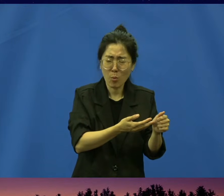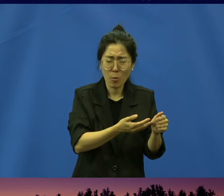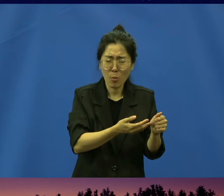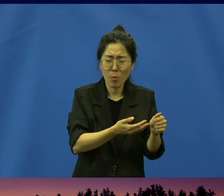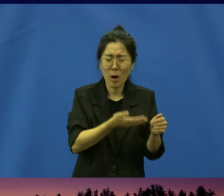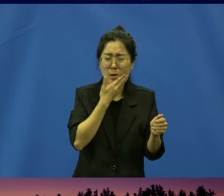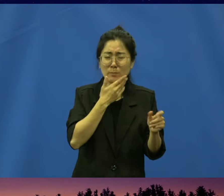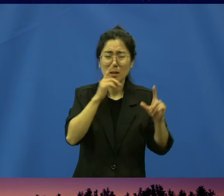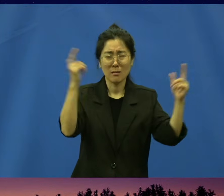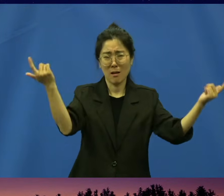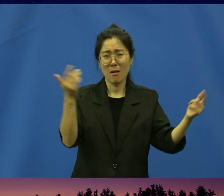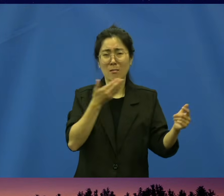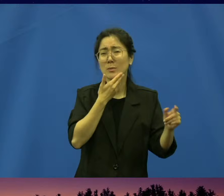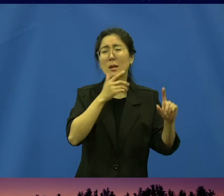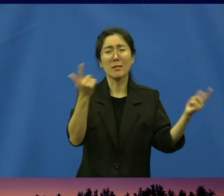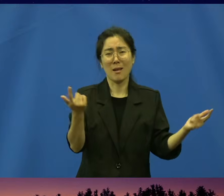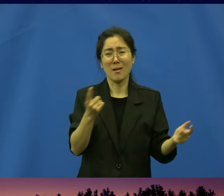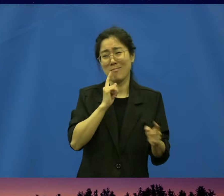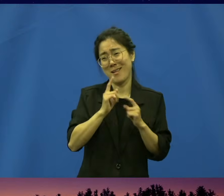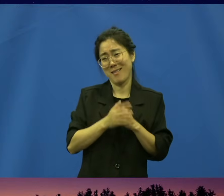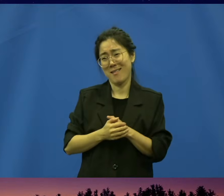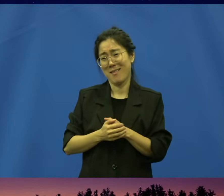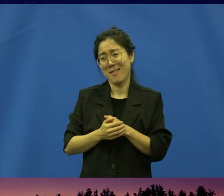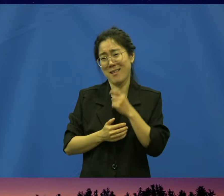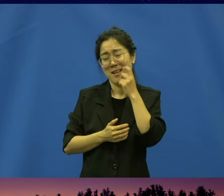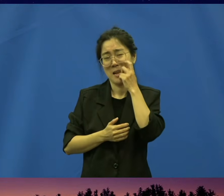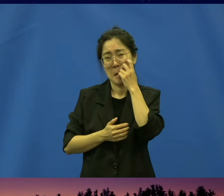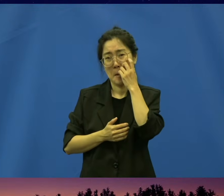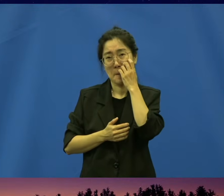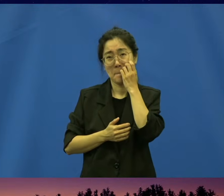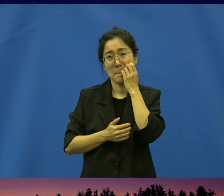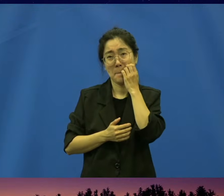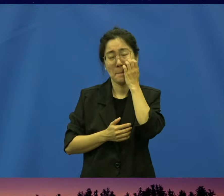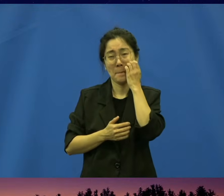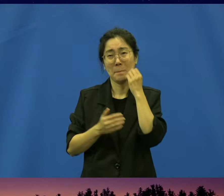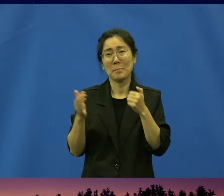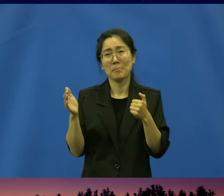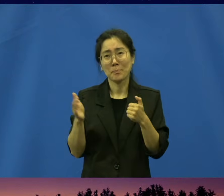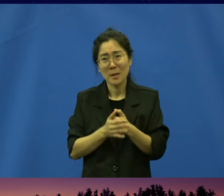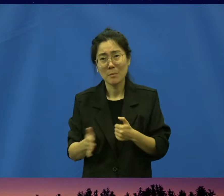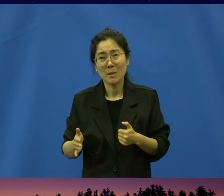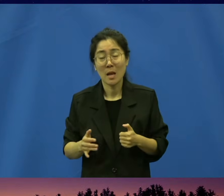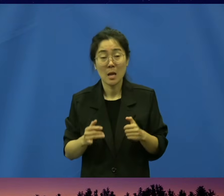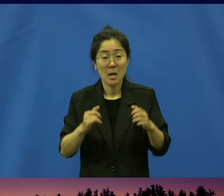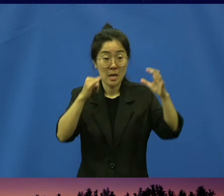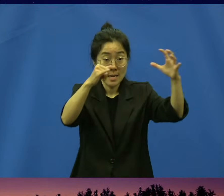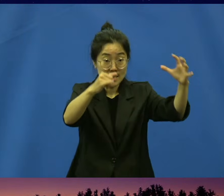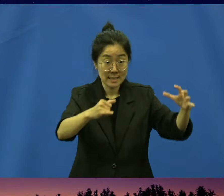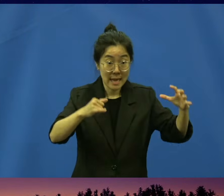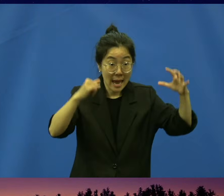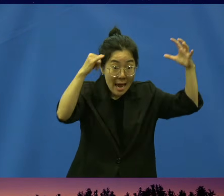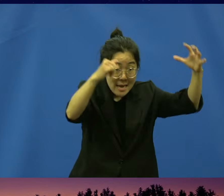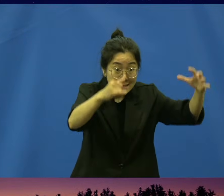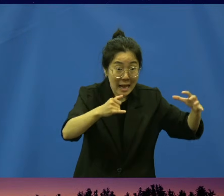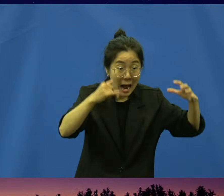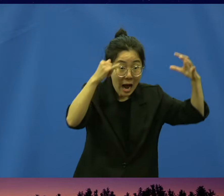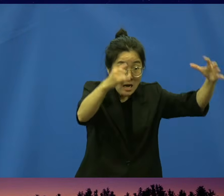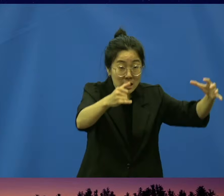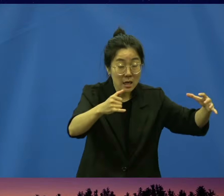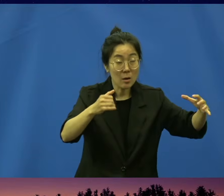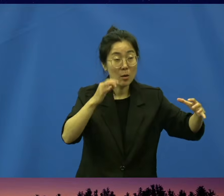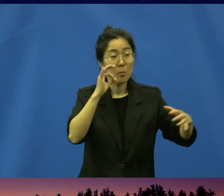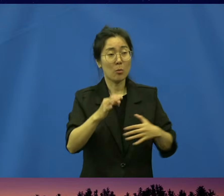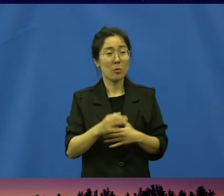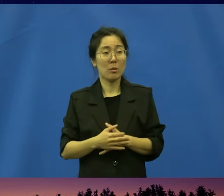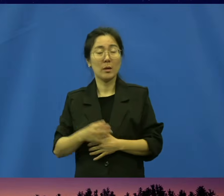때에 그것을 먼저 보고 귀하게 여기라는 거예요. 세상이 보는 판단으로 판단해가지고 너는 나보다 못해,